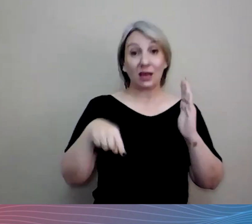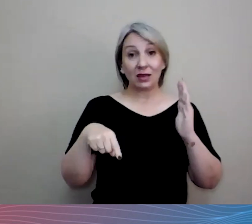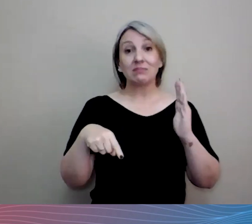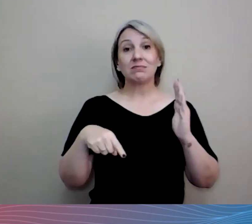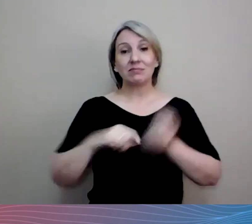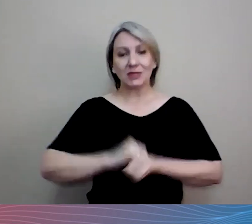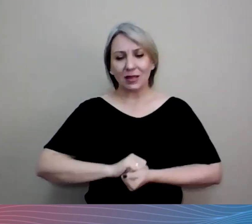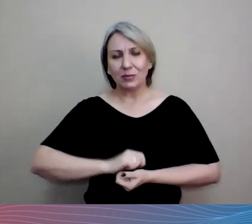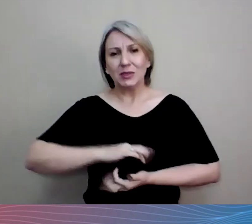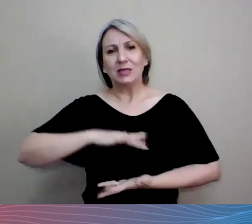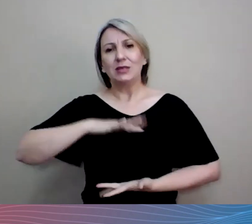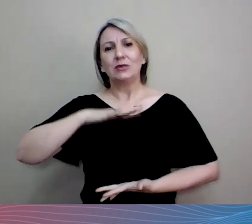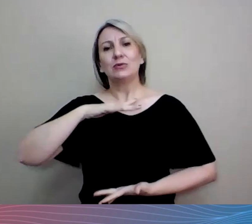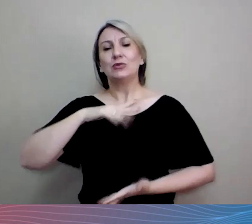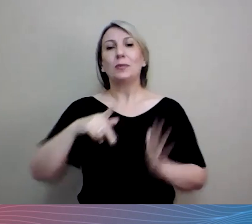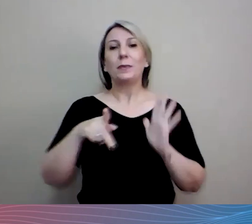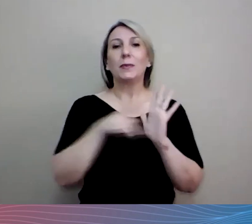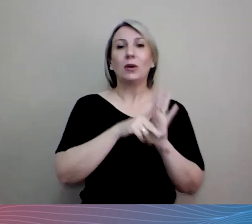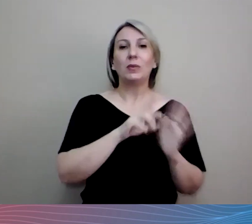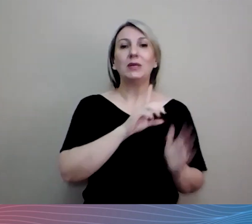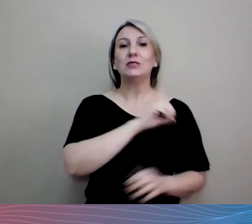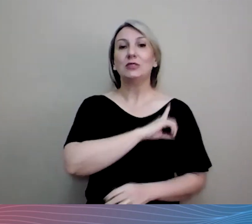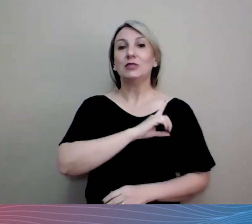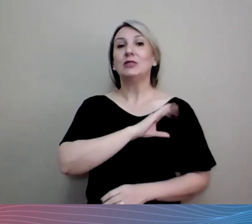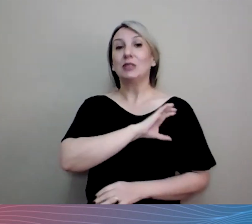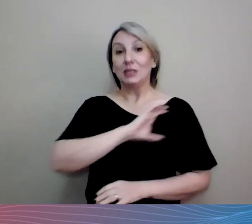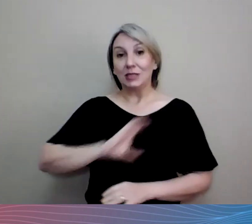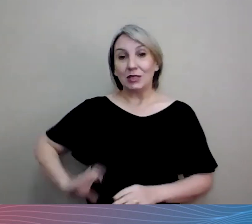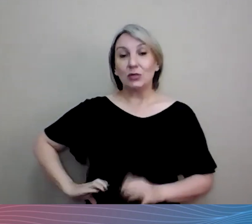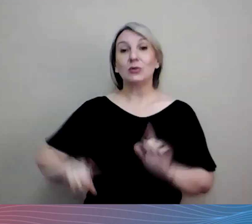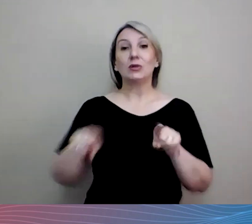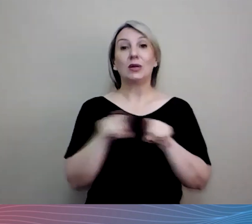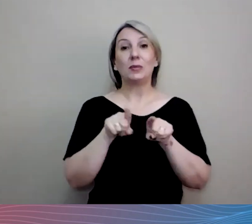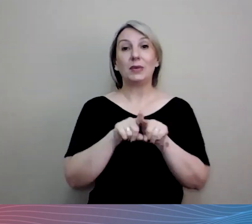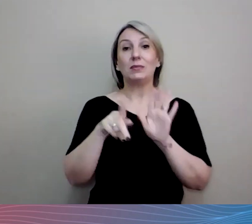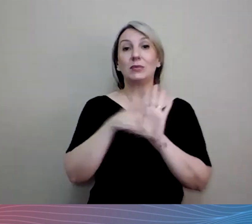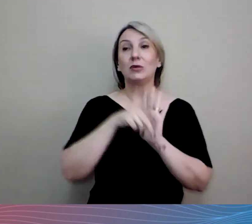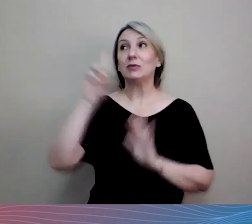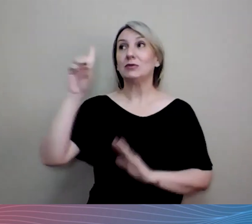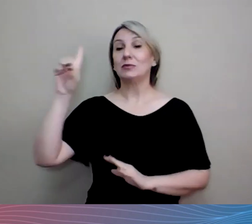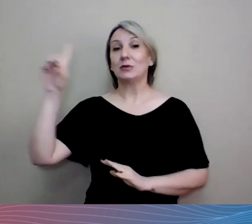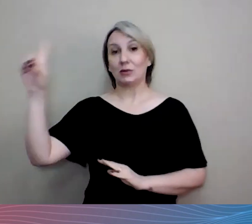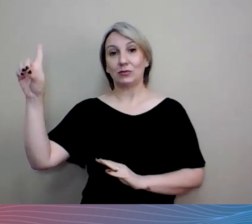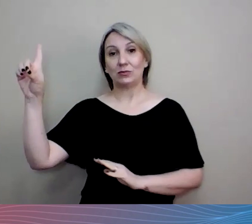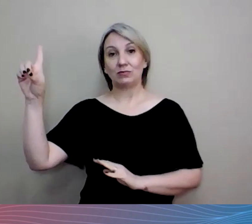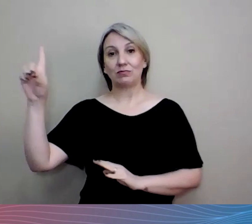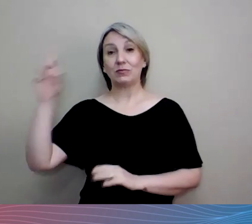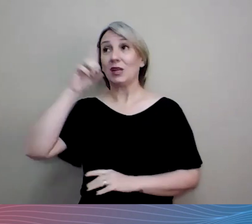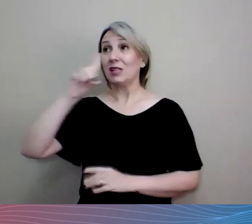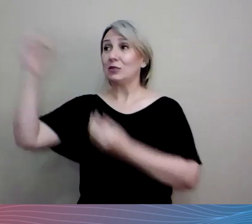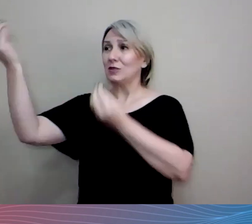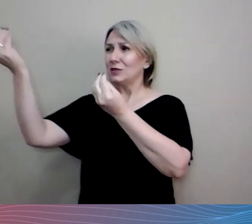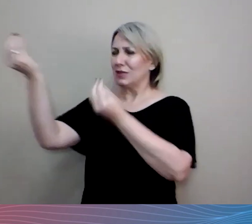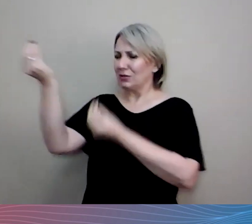irmãos, não é uma obra humana. Deus precisa nos encher de Cristo a tal ponto, irmãos, o corpo